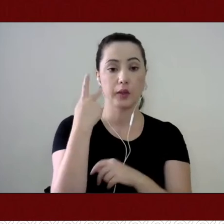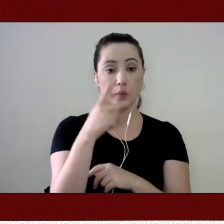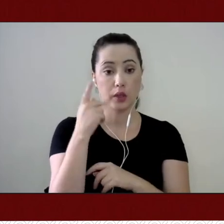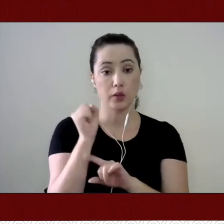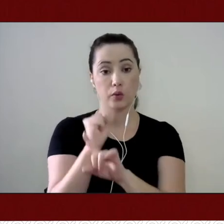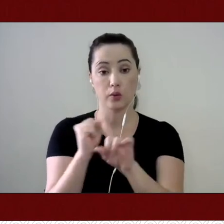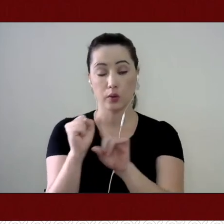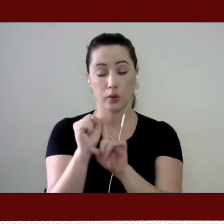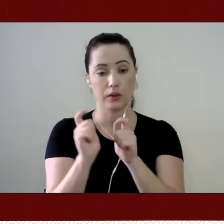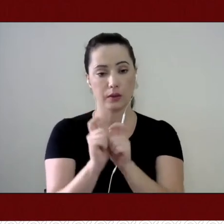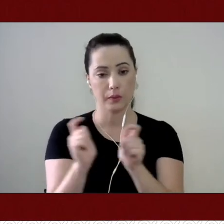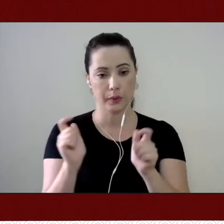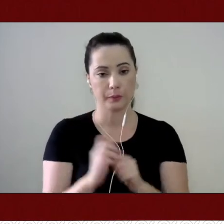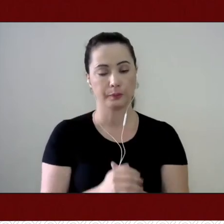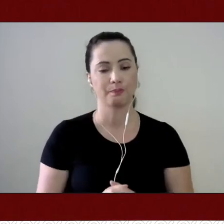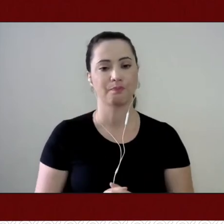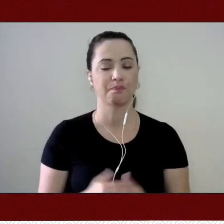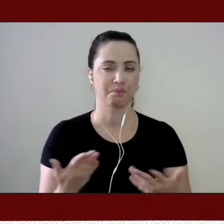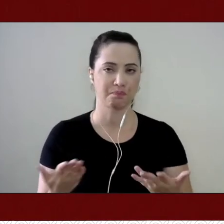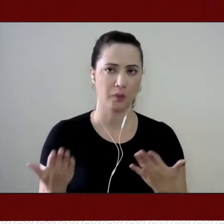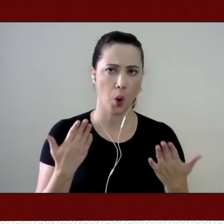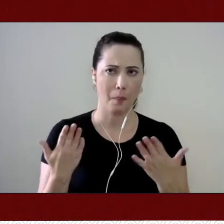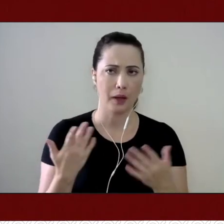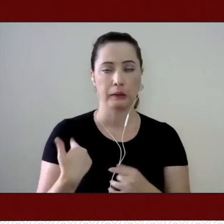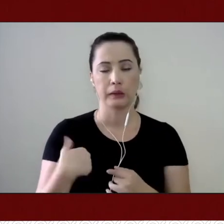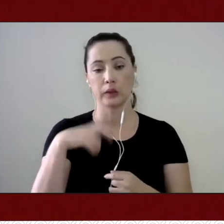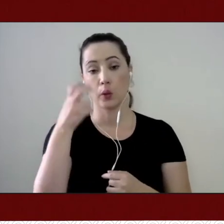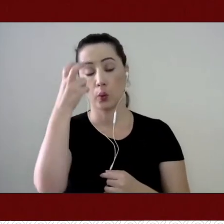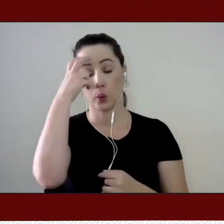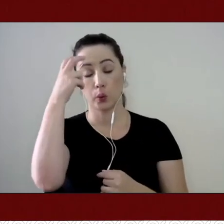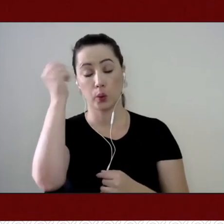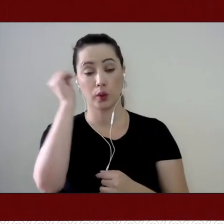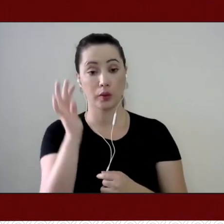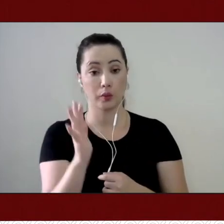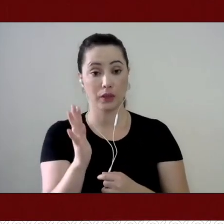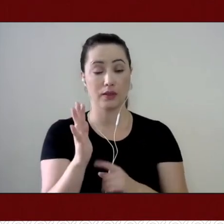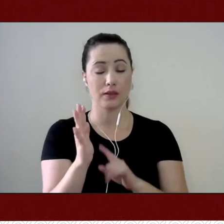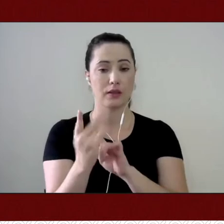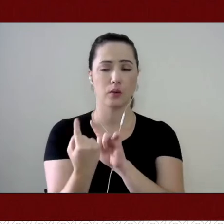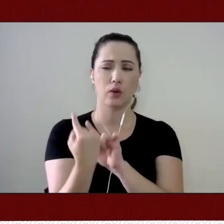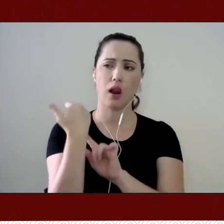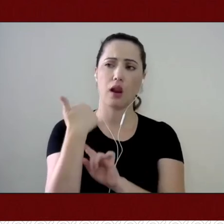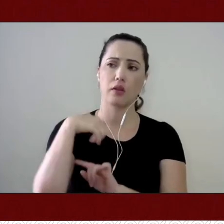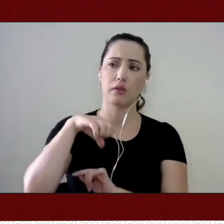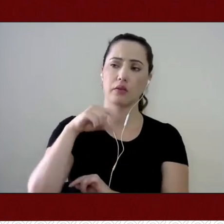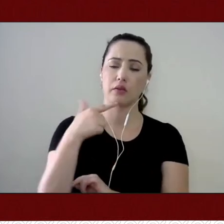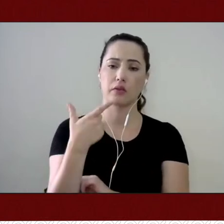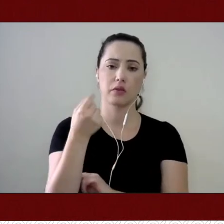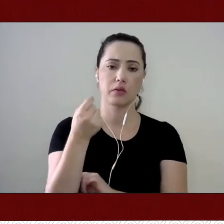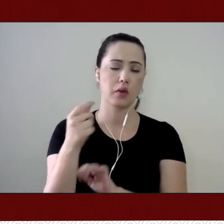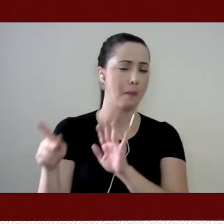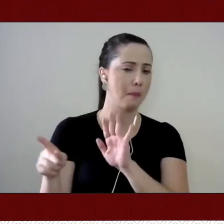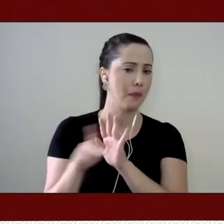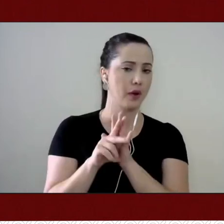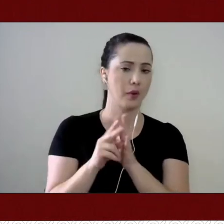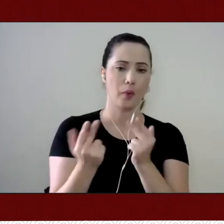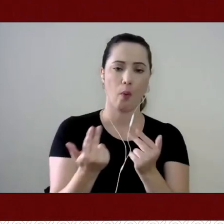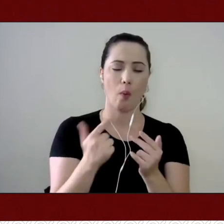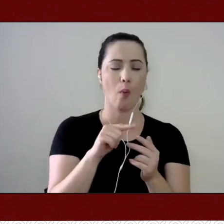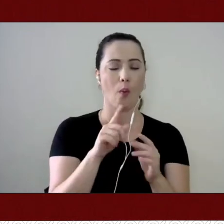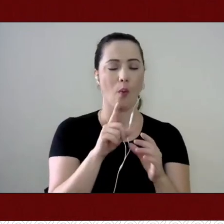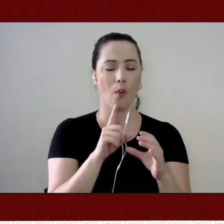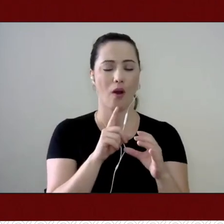A história da cultura brasileira do século XX, ela se confunde em grande parte com a própria história cultural do Partido Comunista